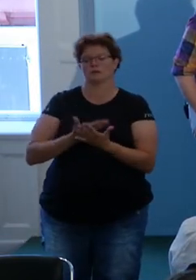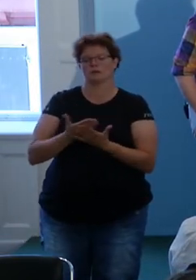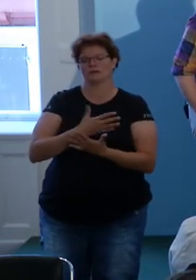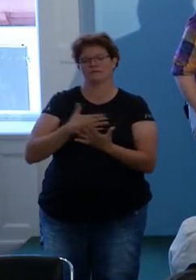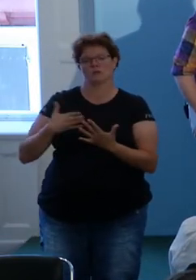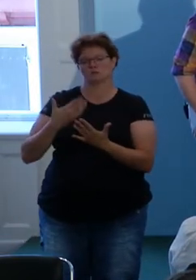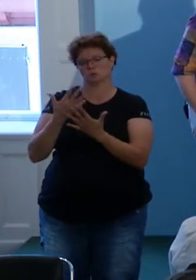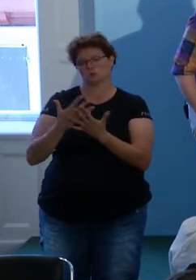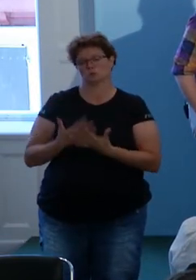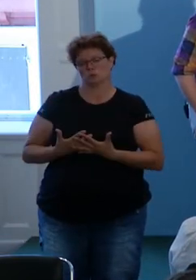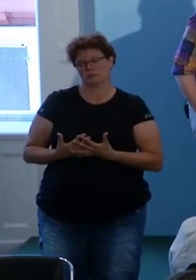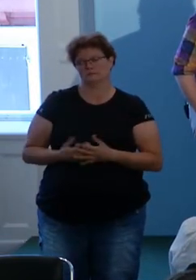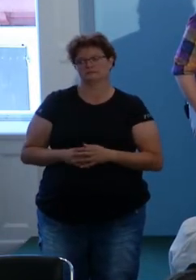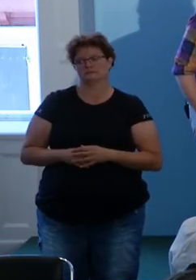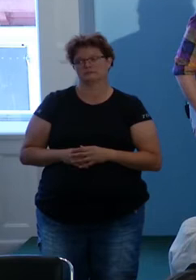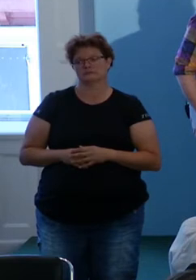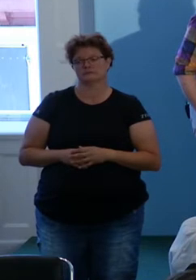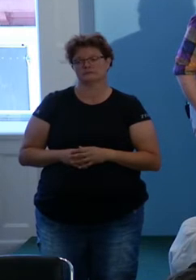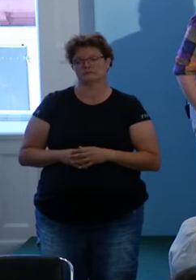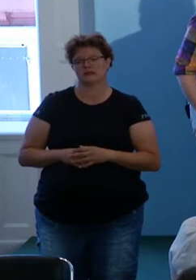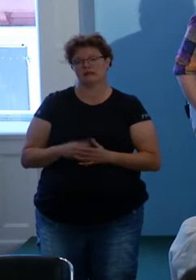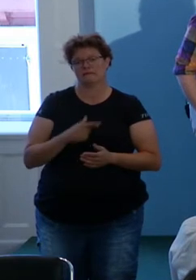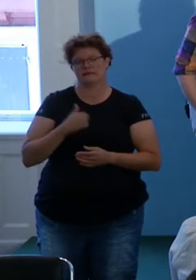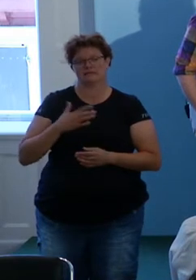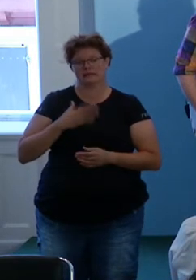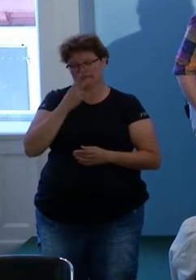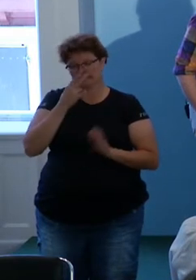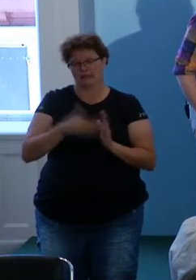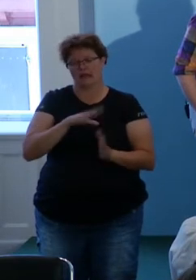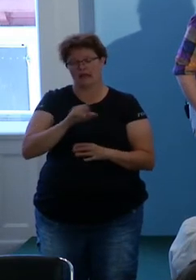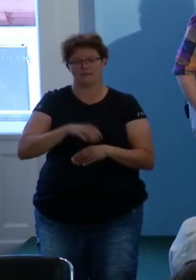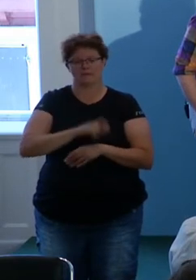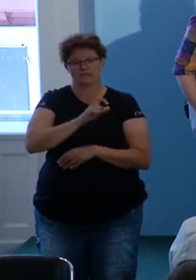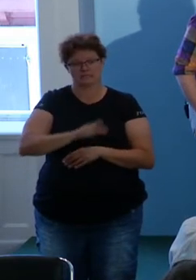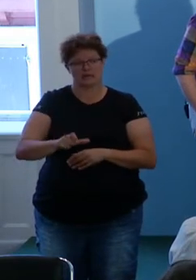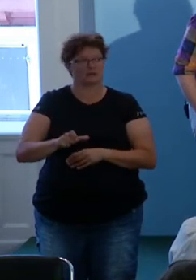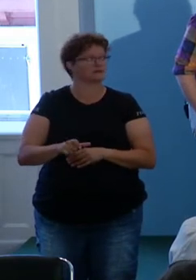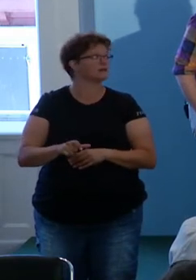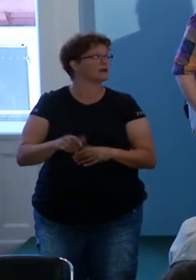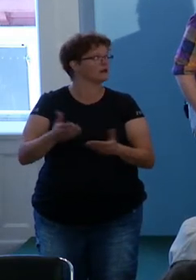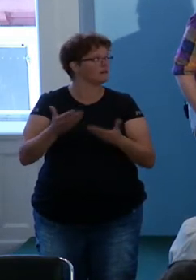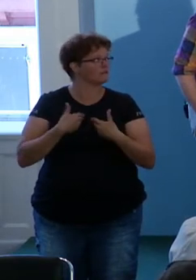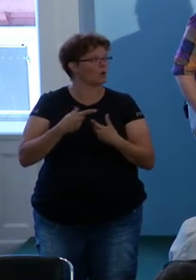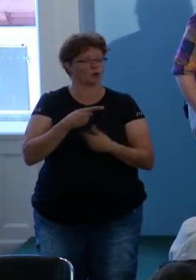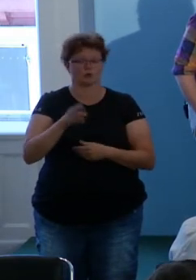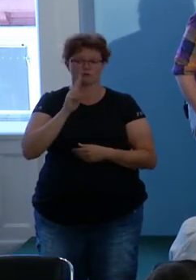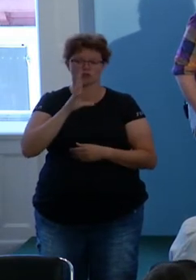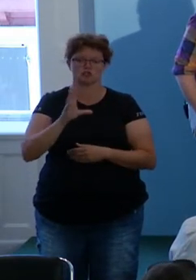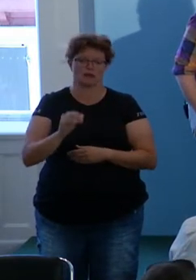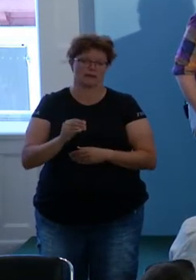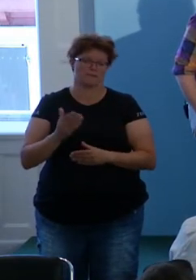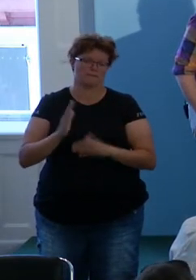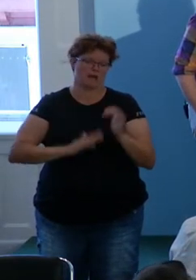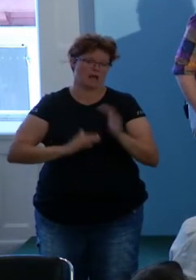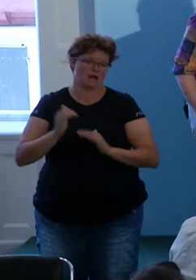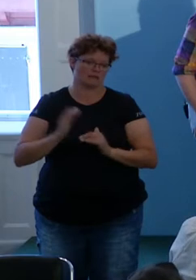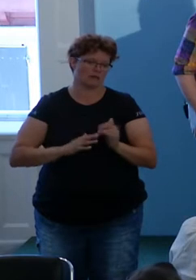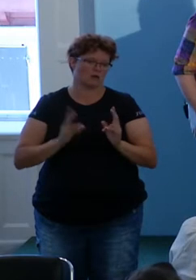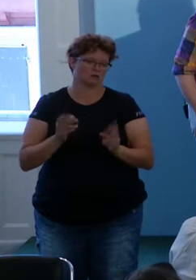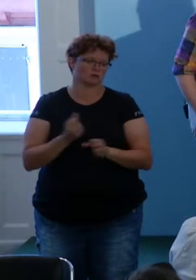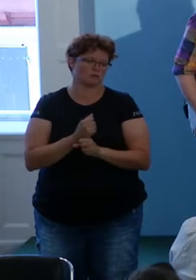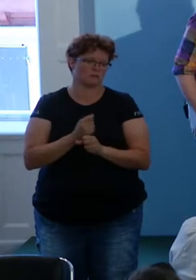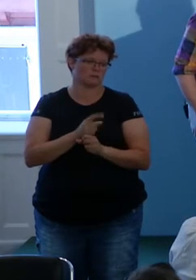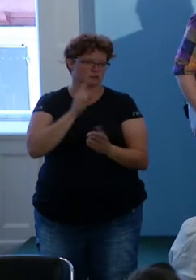strukturer som vi har tillgång till för att se till att alla patienter i Sverige får tillgång till de här nya behandlingarna. Och vi kommer också